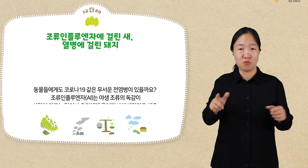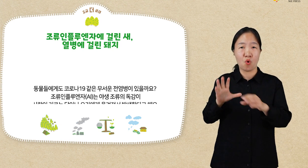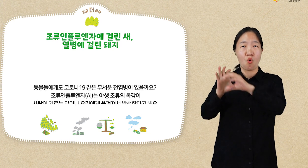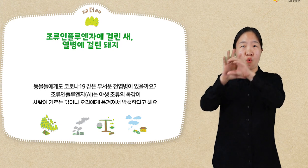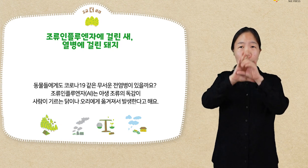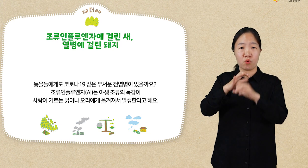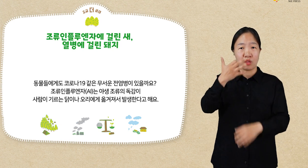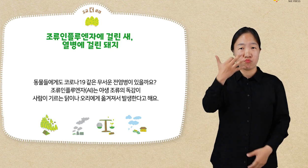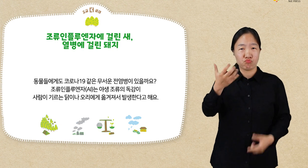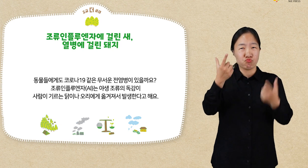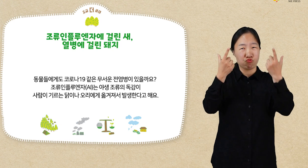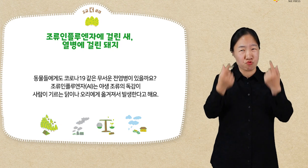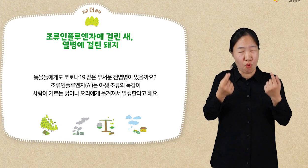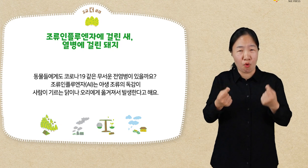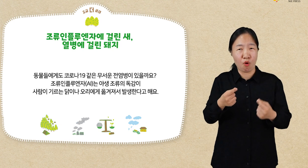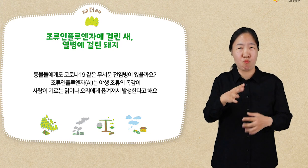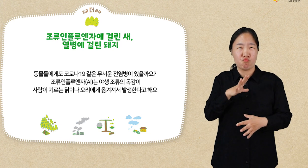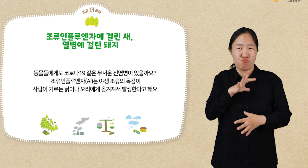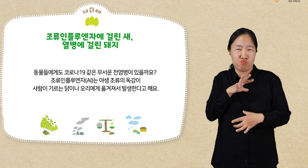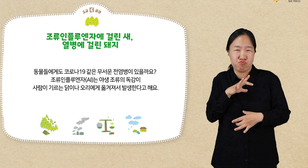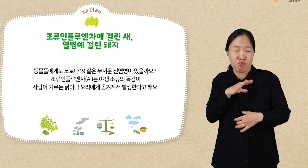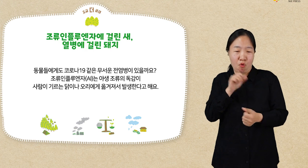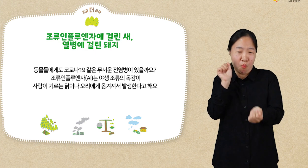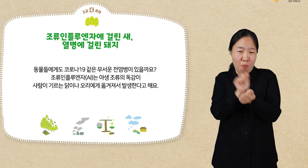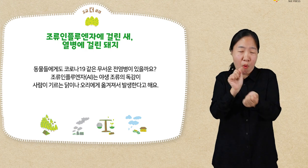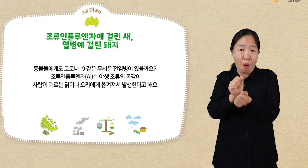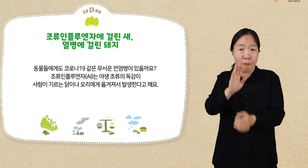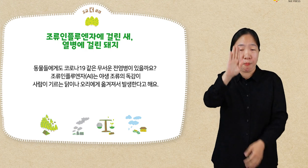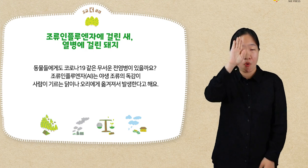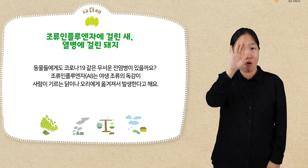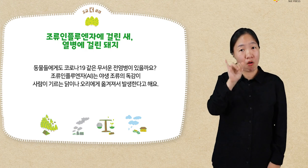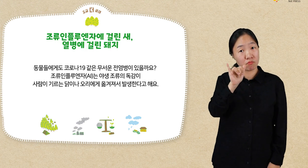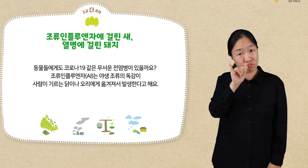동물들에게도 코로나19 같은 무서운 전염병이 있을까요?